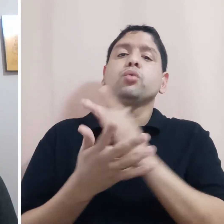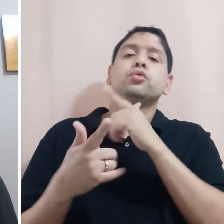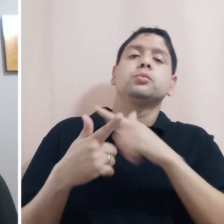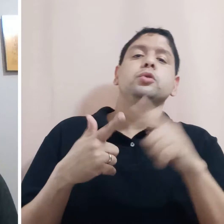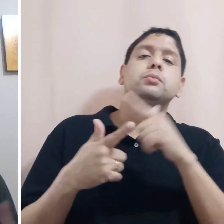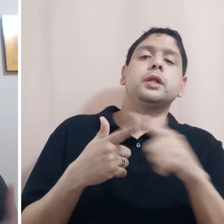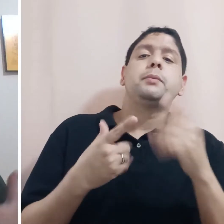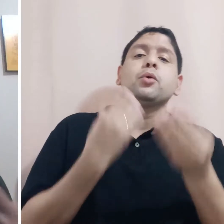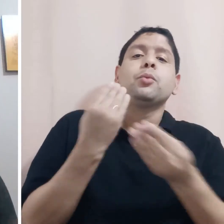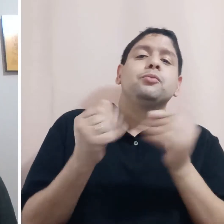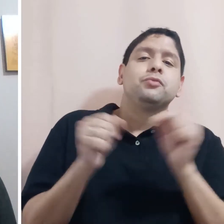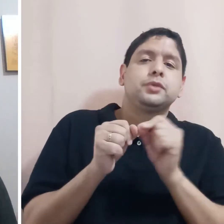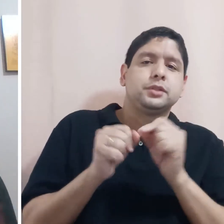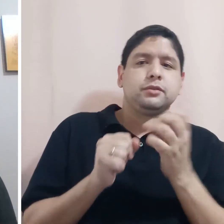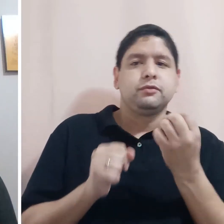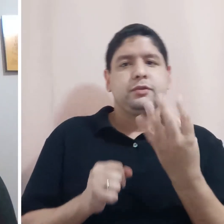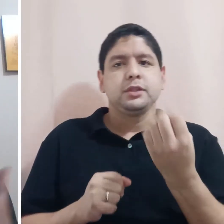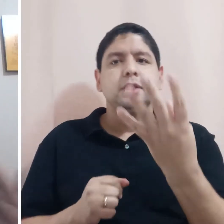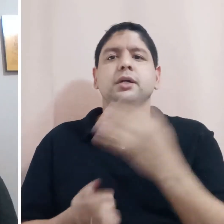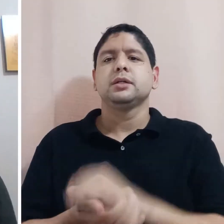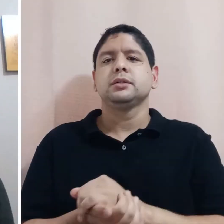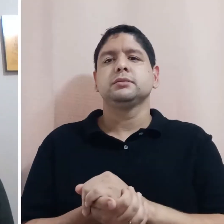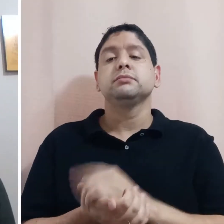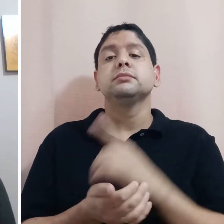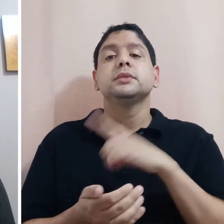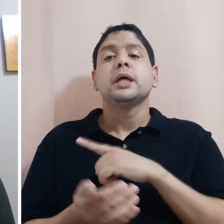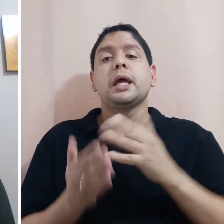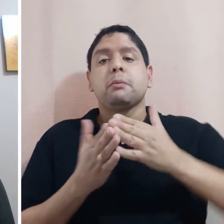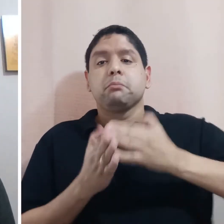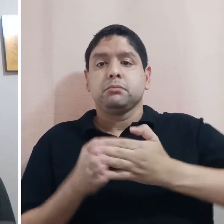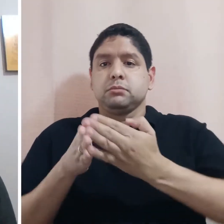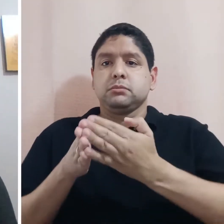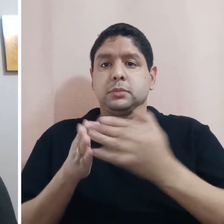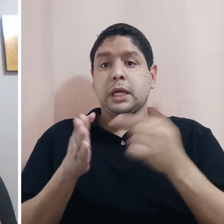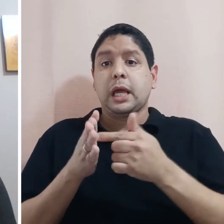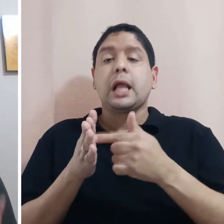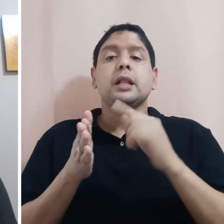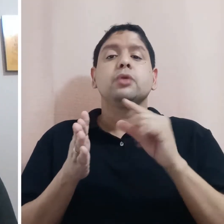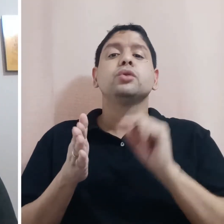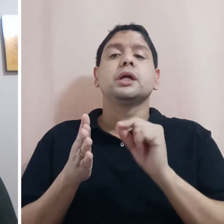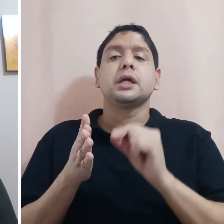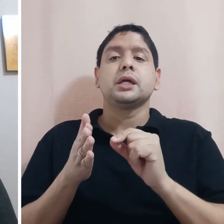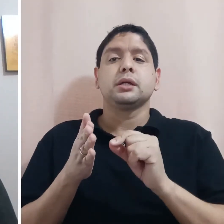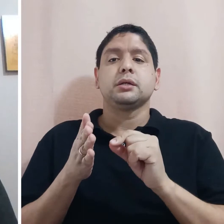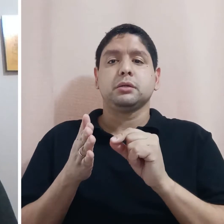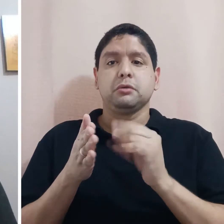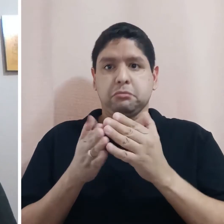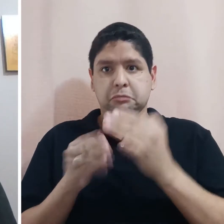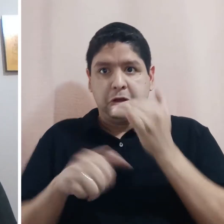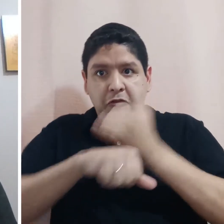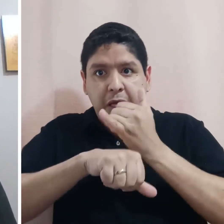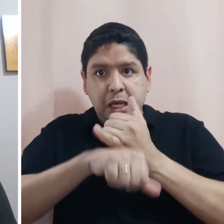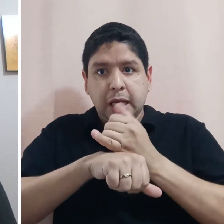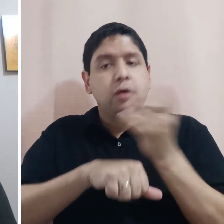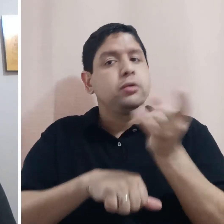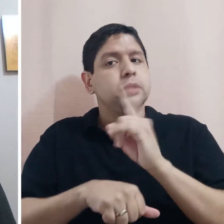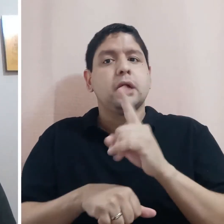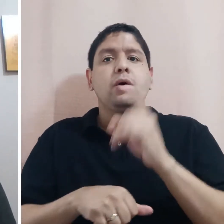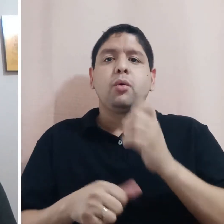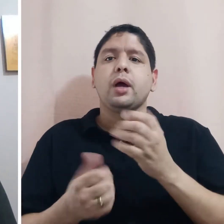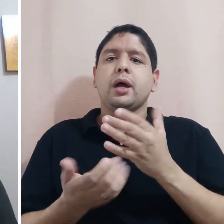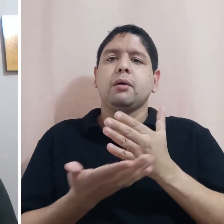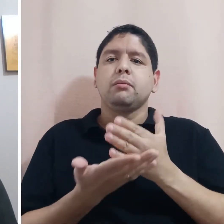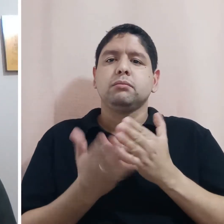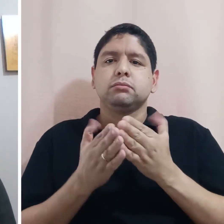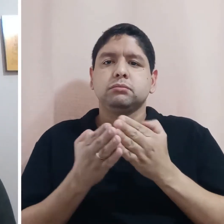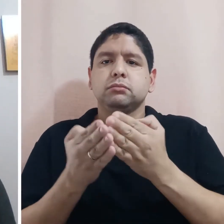também, né, problemas relacionados até à forma como elas eram feitas. Elas eram feitas em embarcações, que eram embarcações de